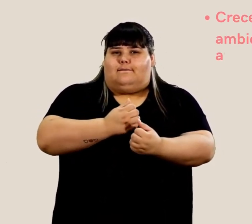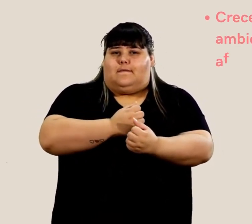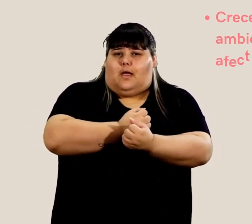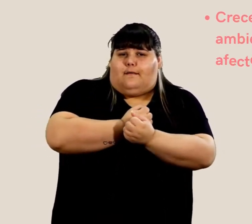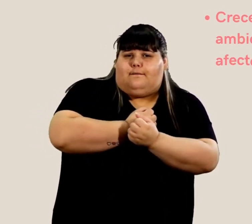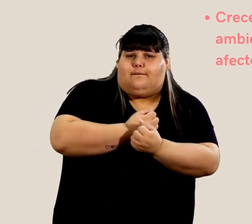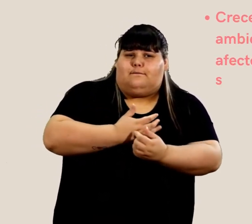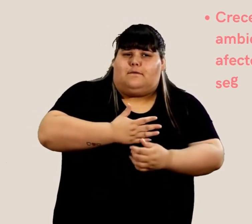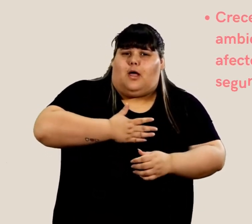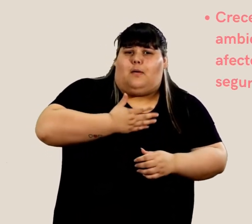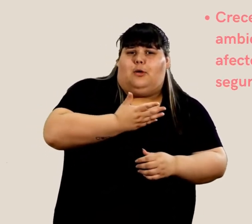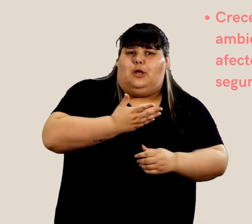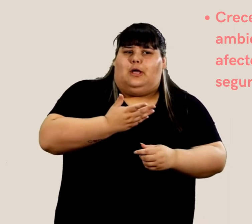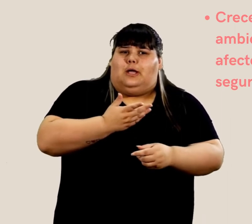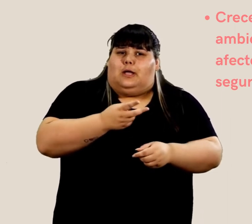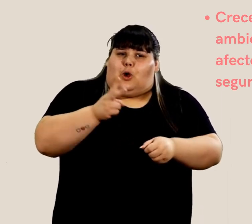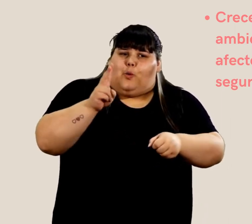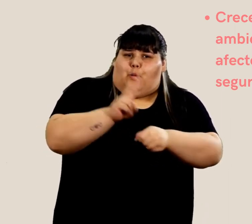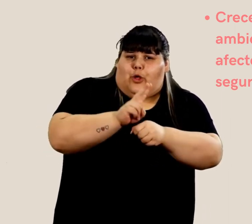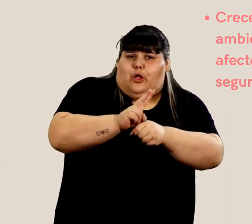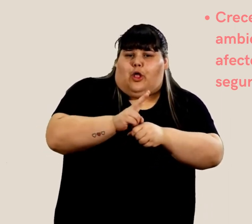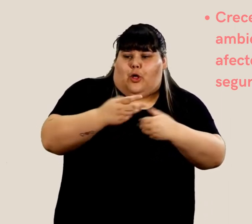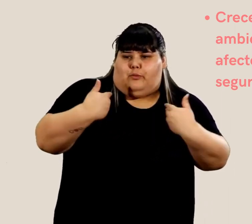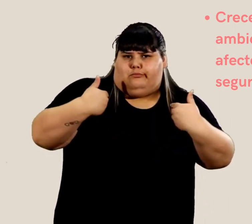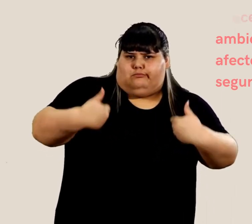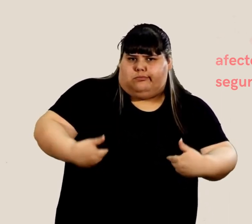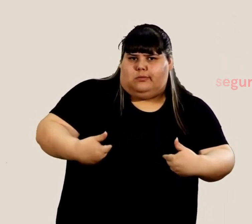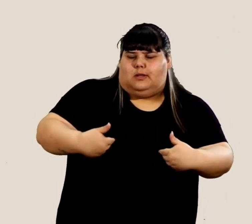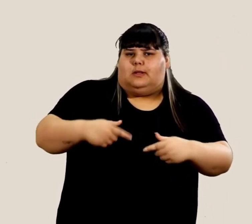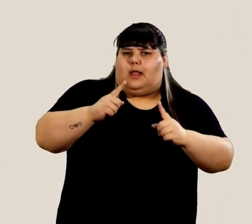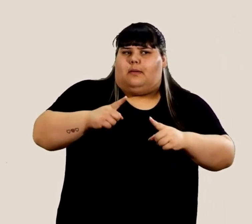afecto y de seguridad moral y material.